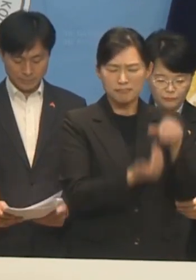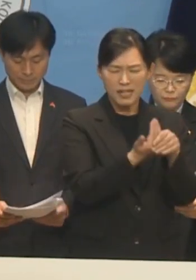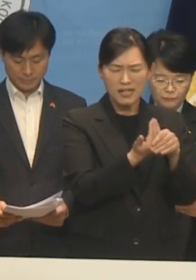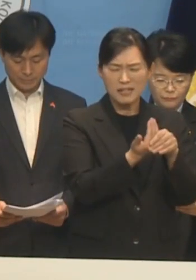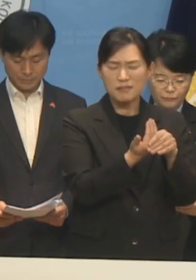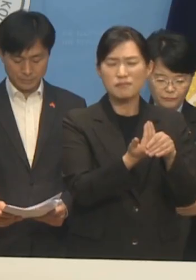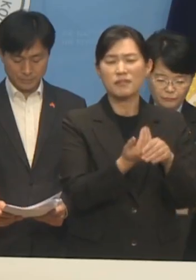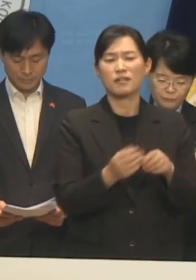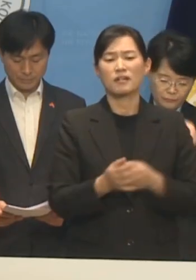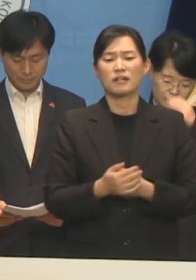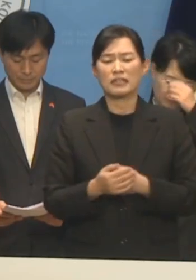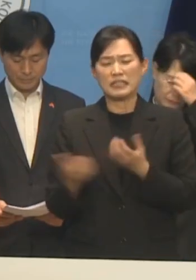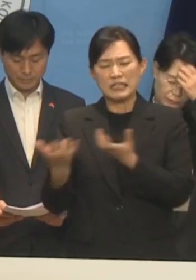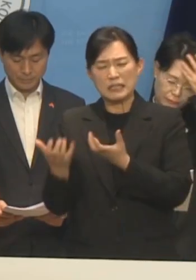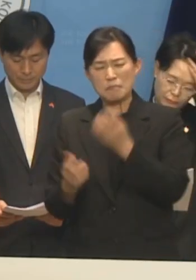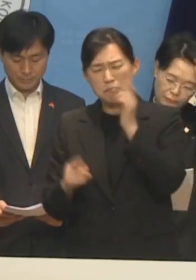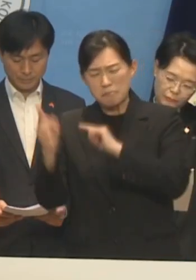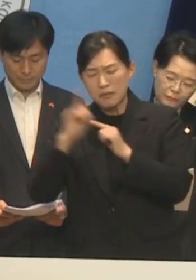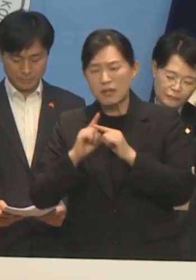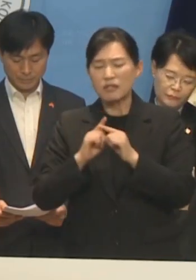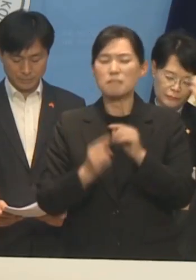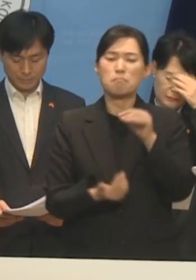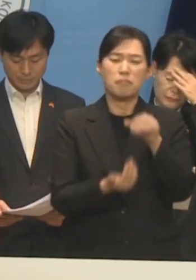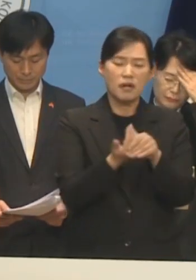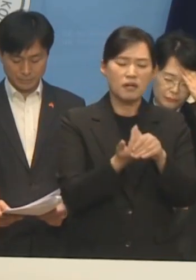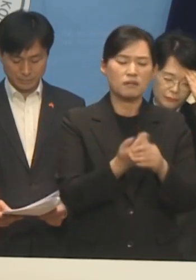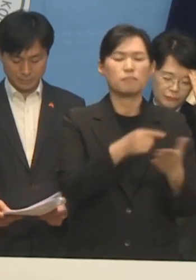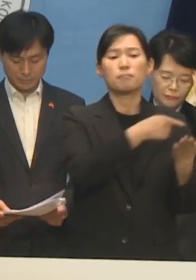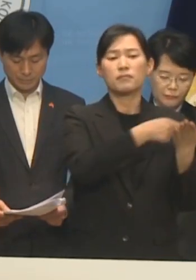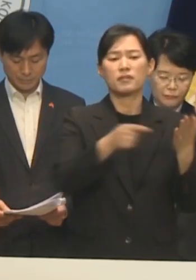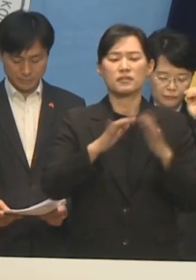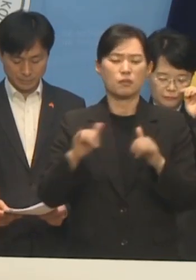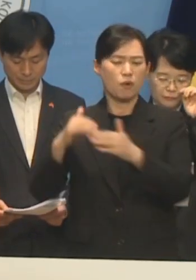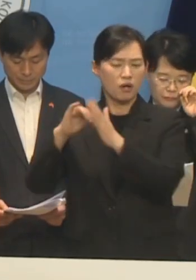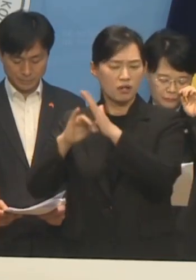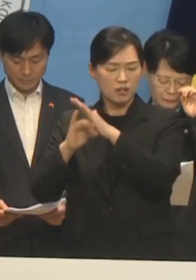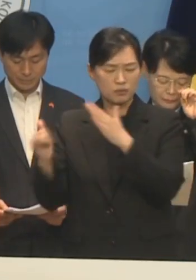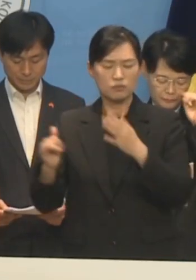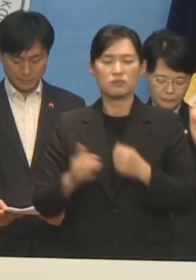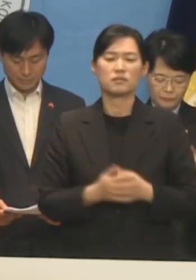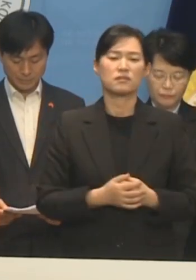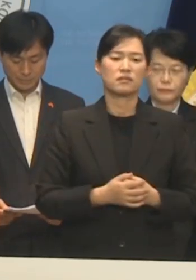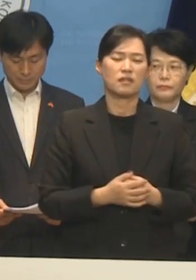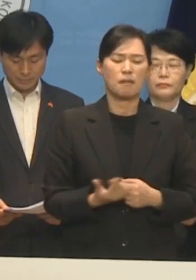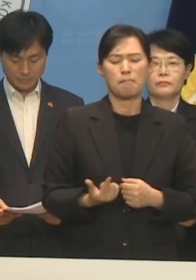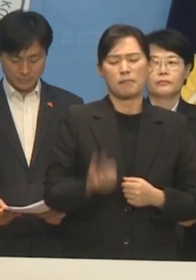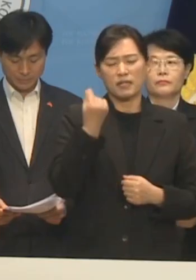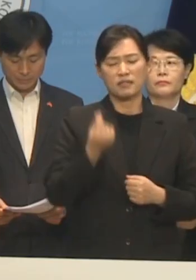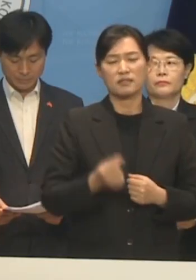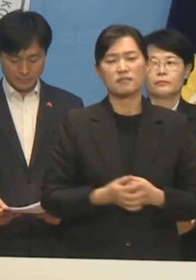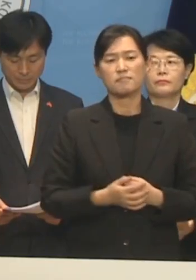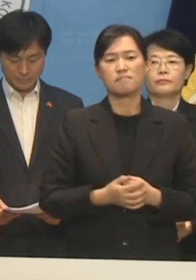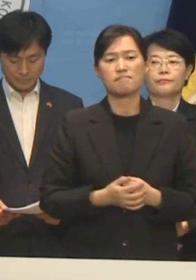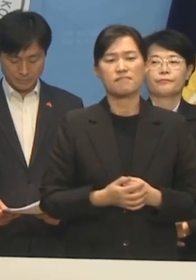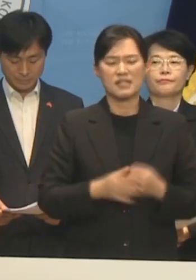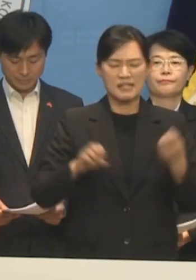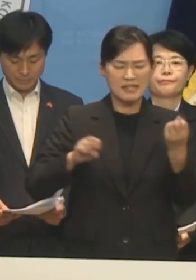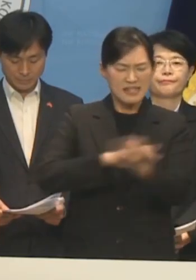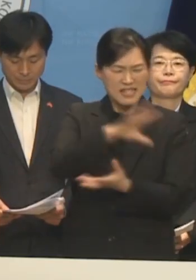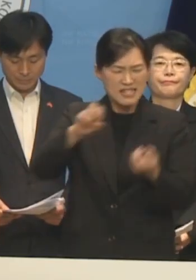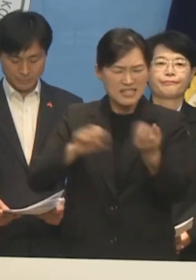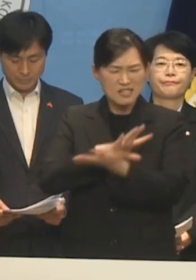재난참사와 산재참사의 피해자와 유가족들은 하루빨리